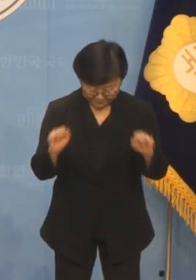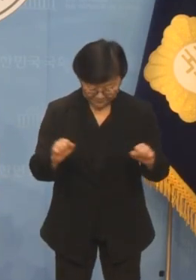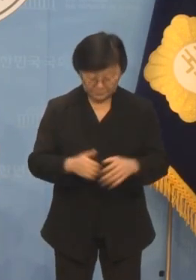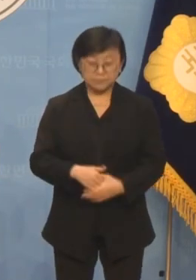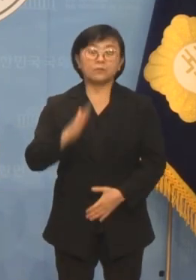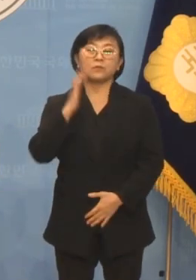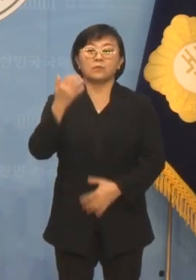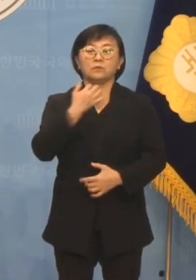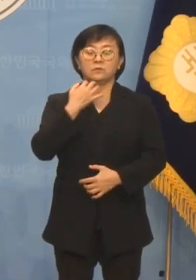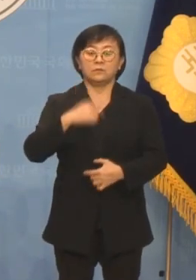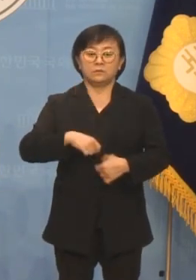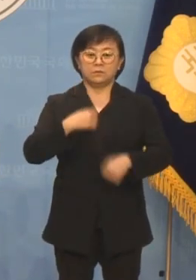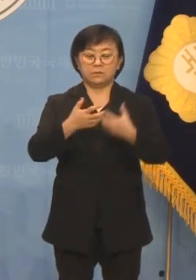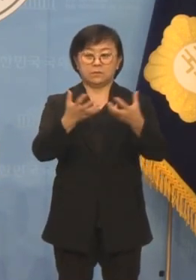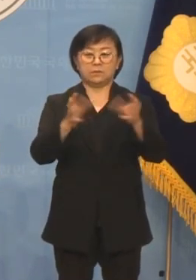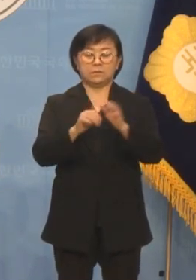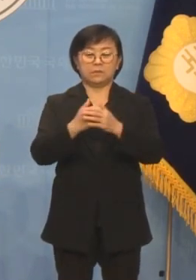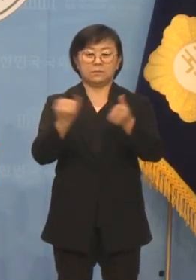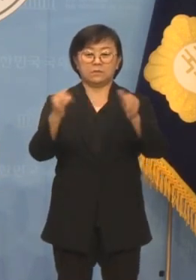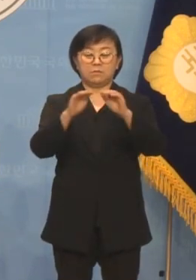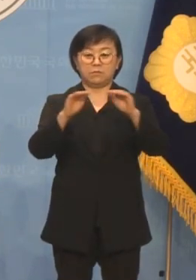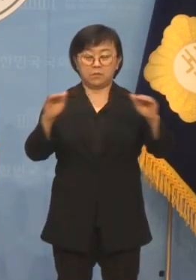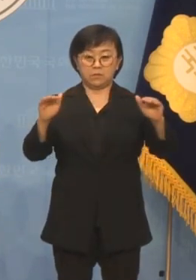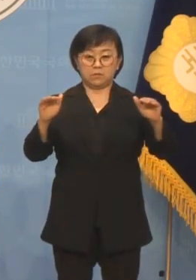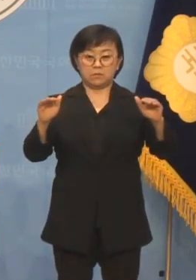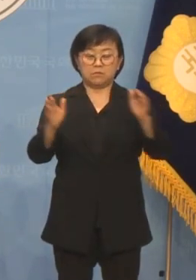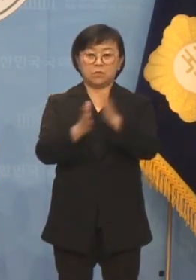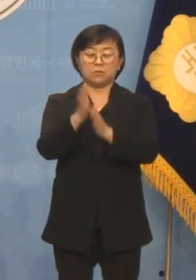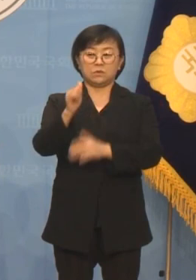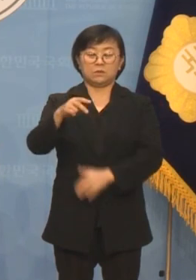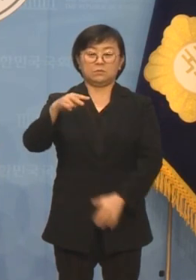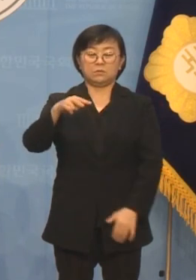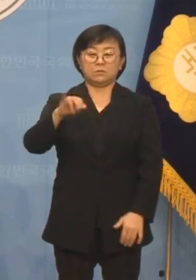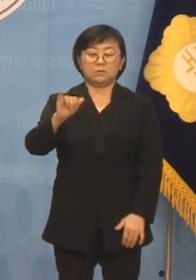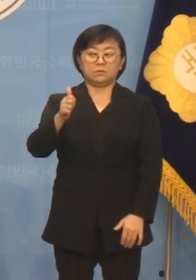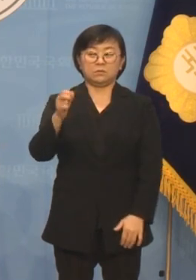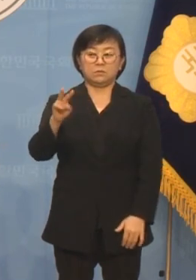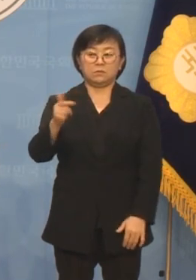안녕하십니까. 녹색정의당 성평등 선본 본부장 신현자입니다.